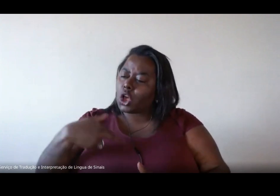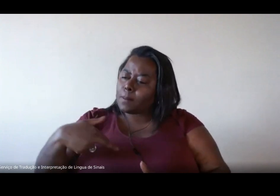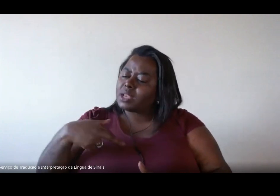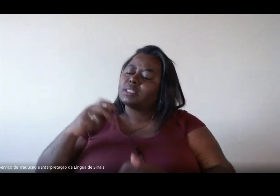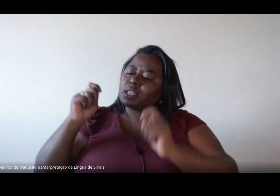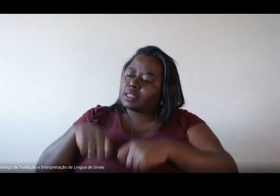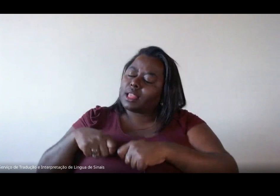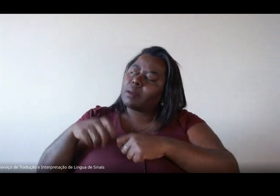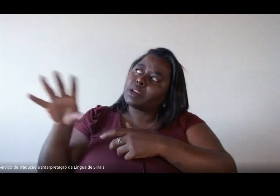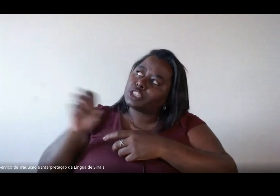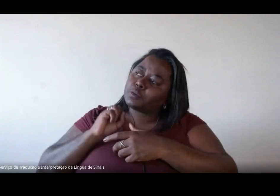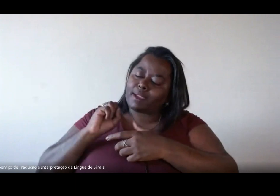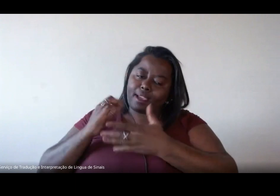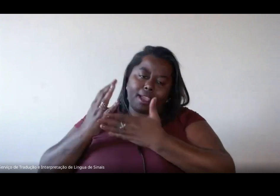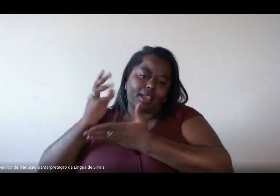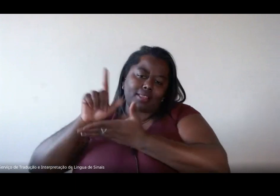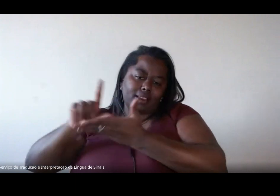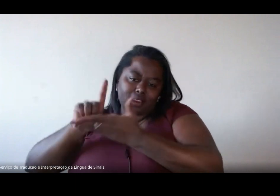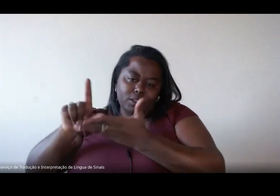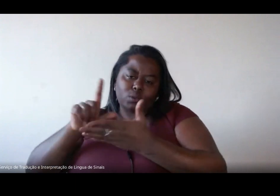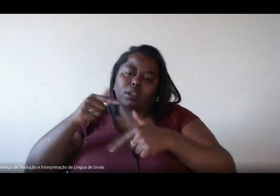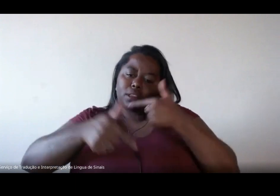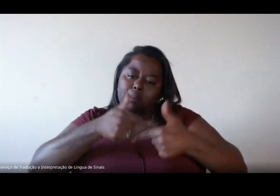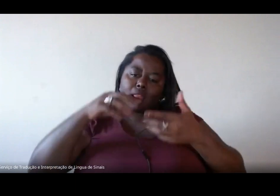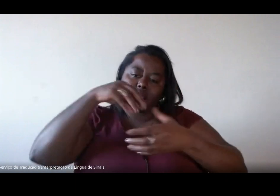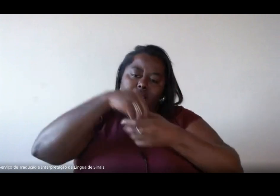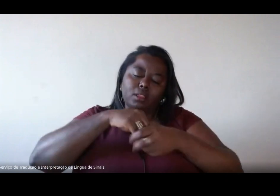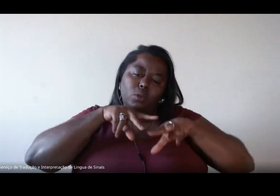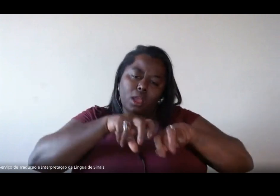de ficção e trabalhar também na análise do discurso.